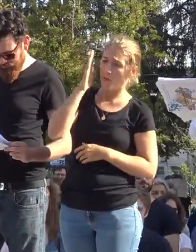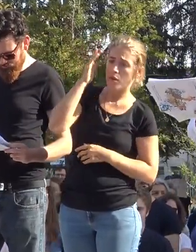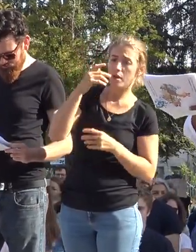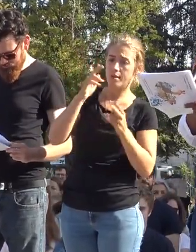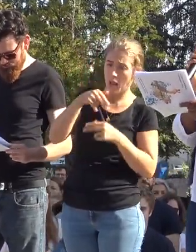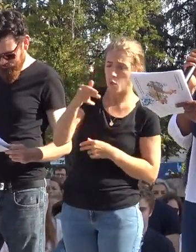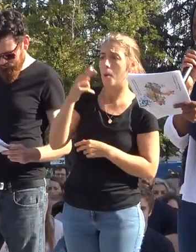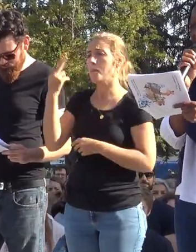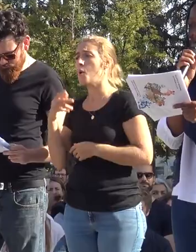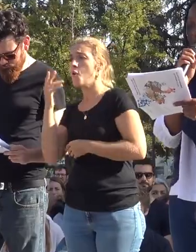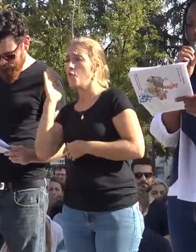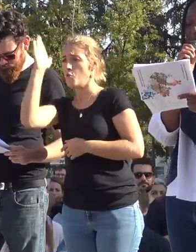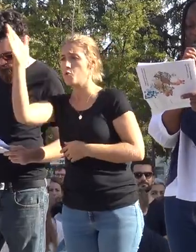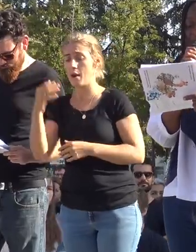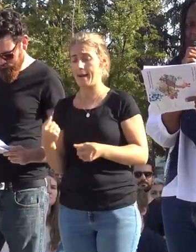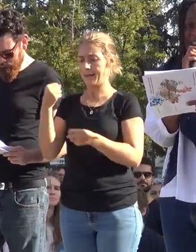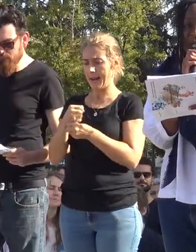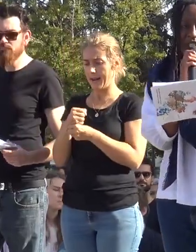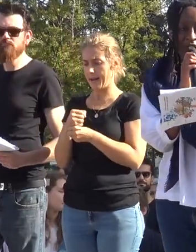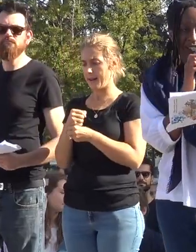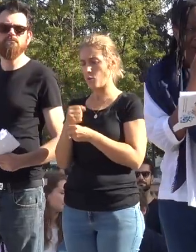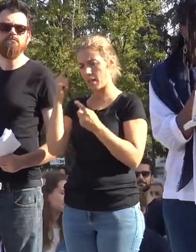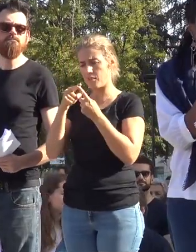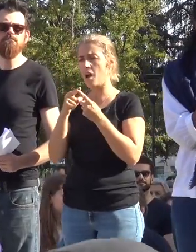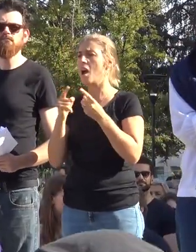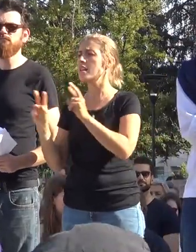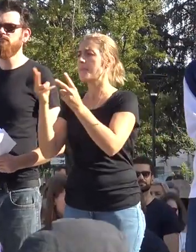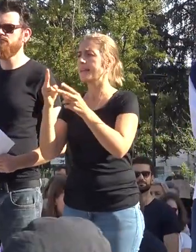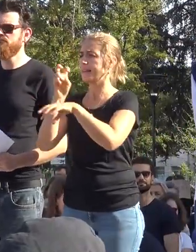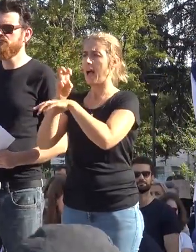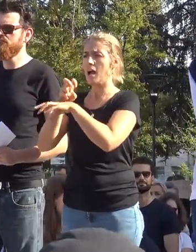futur, est créée pour consolider cette dynamique collective.